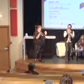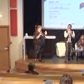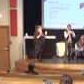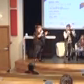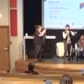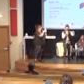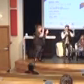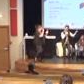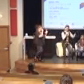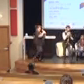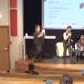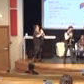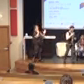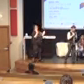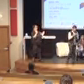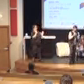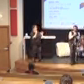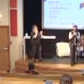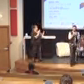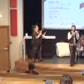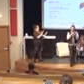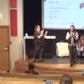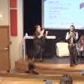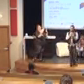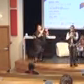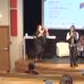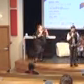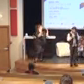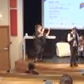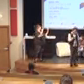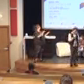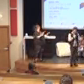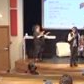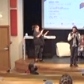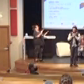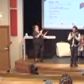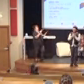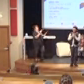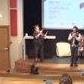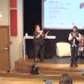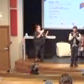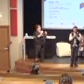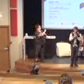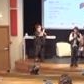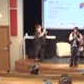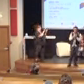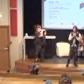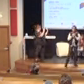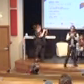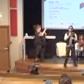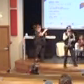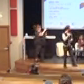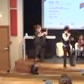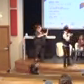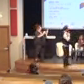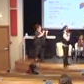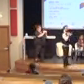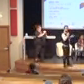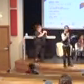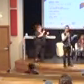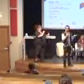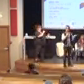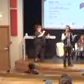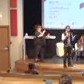je peux recommencer. Je peux recommencer. Donc la table ronde à laquelle vous allez assister va être une table ronde bilingue, avec Nadine